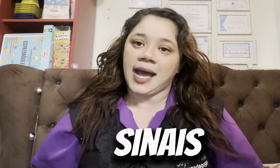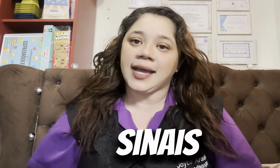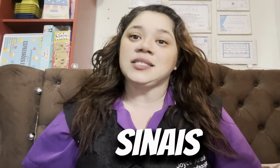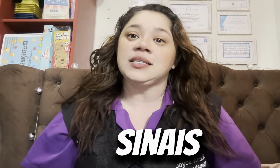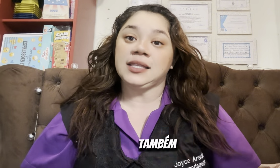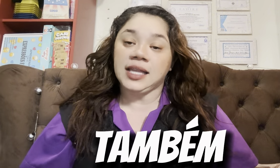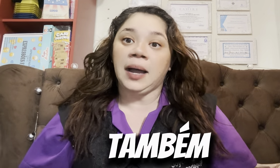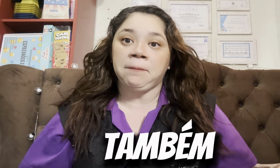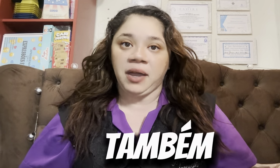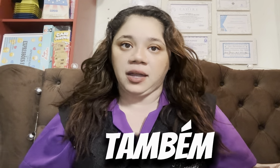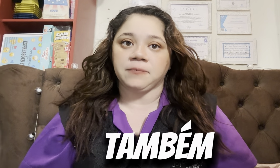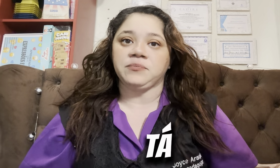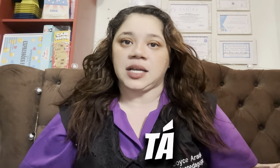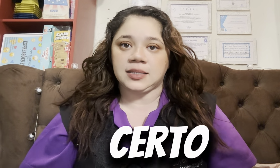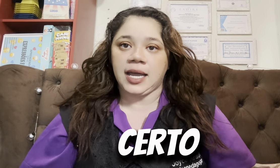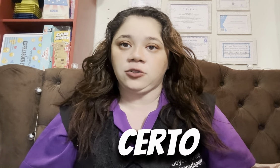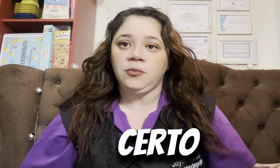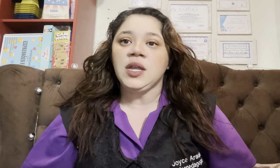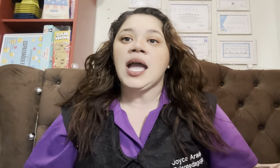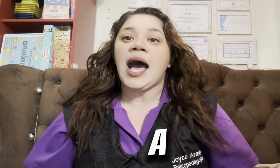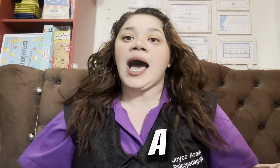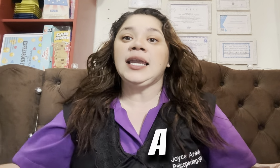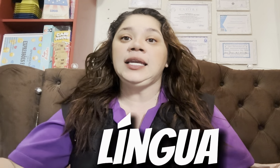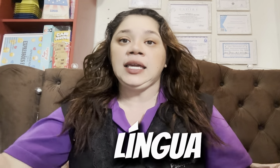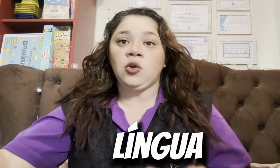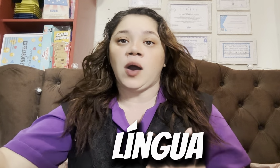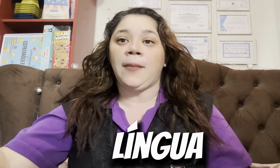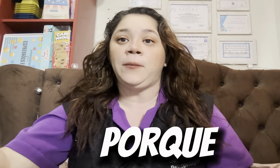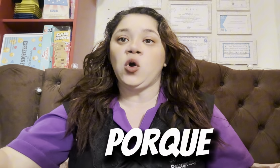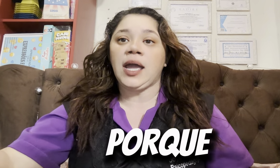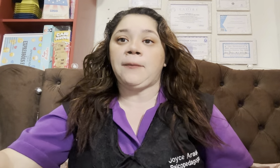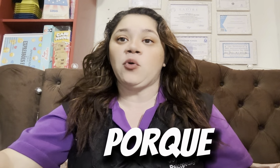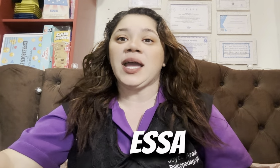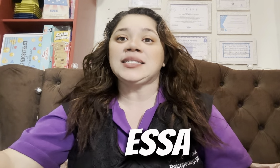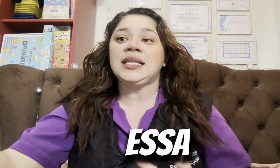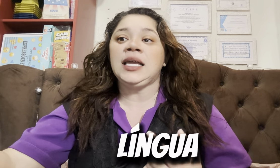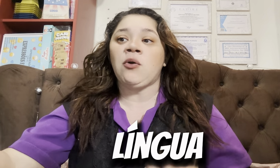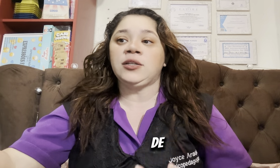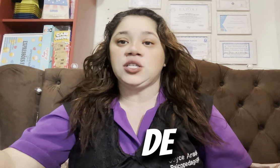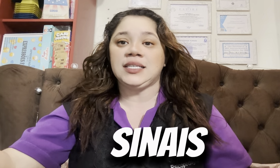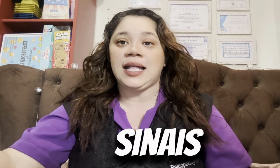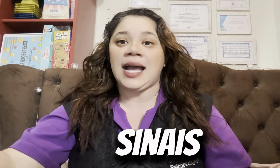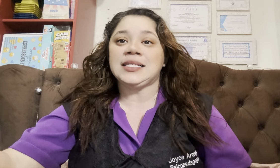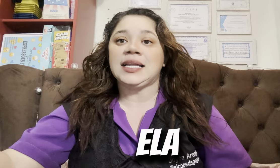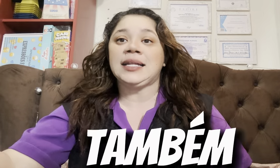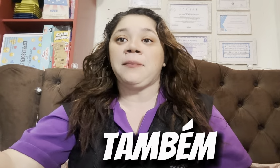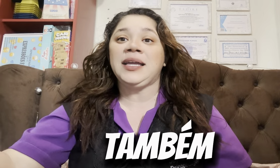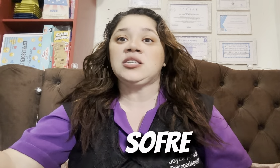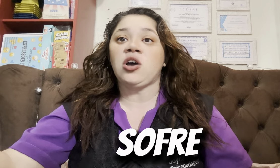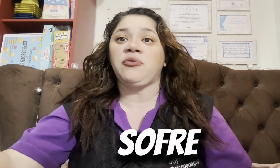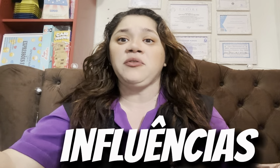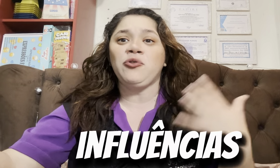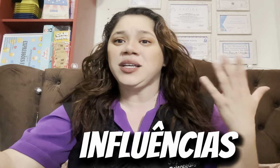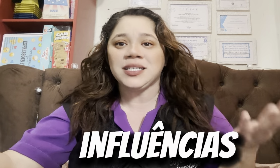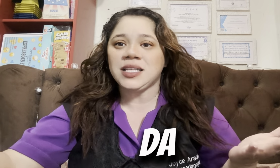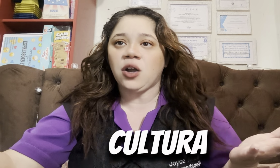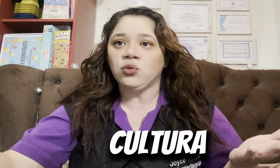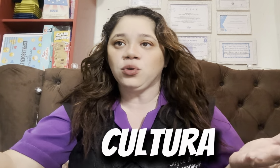sinais também, tá certo? A língua, por quê? Porque essa língua de sinais, ela também sofre influências da